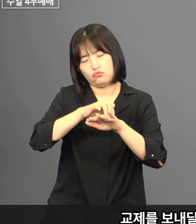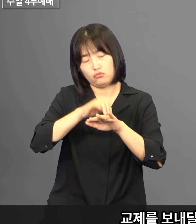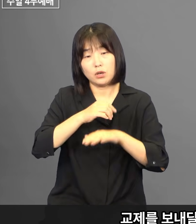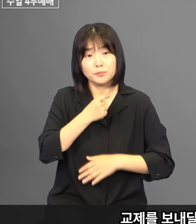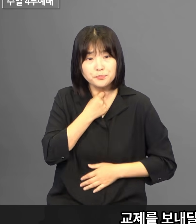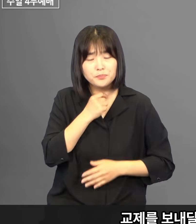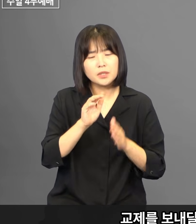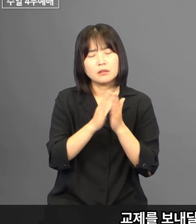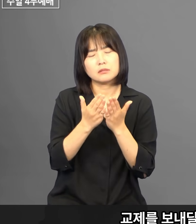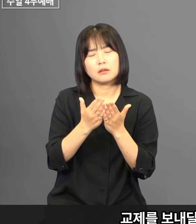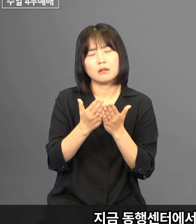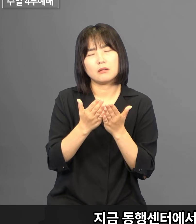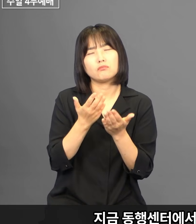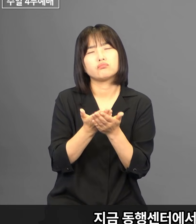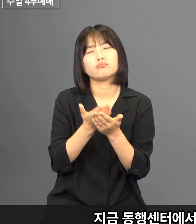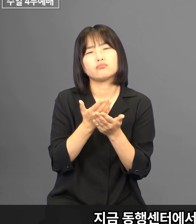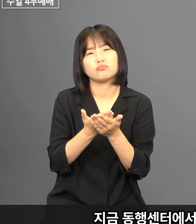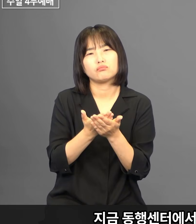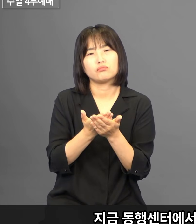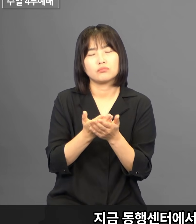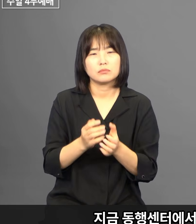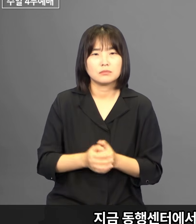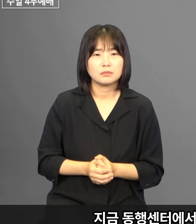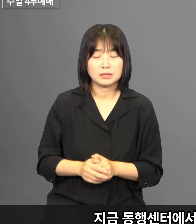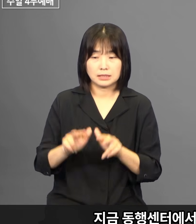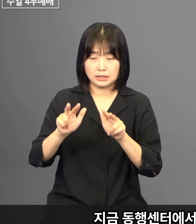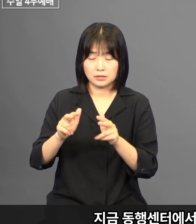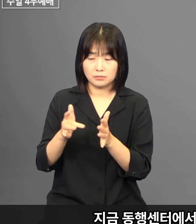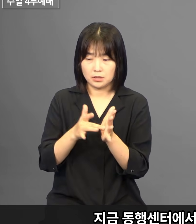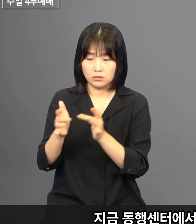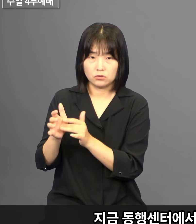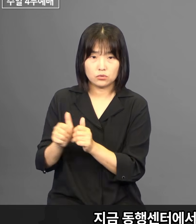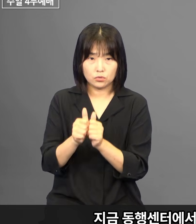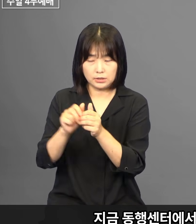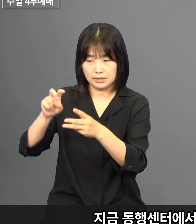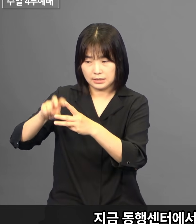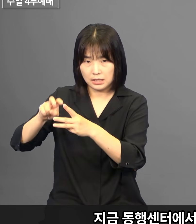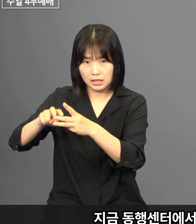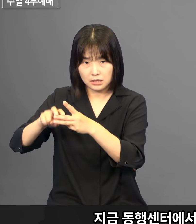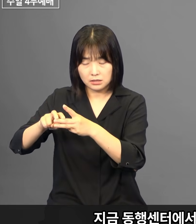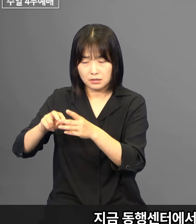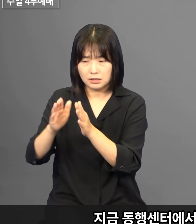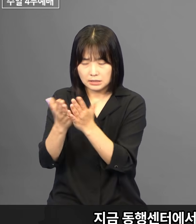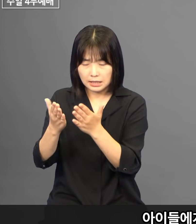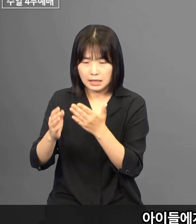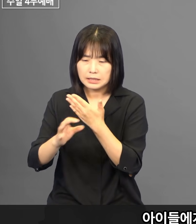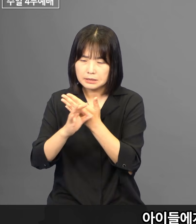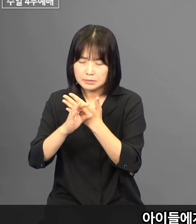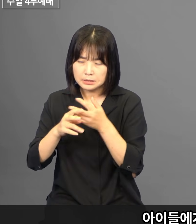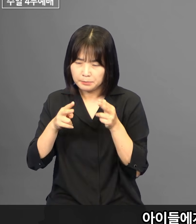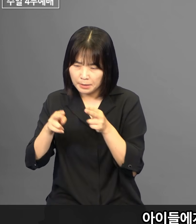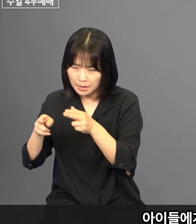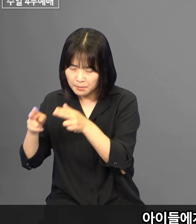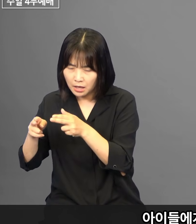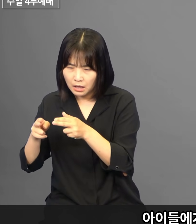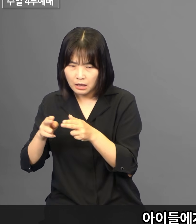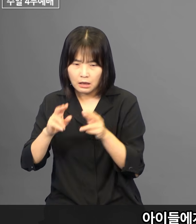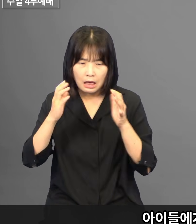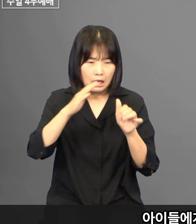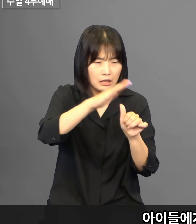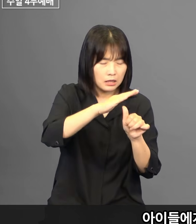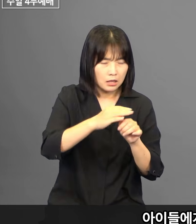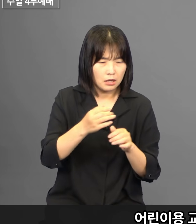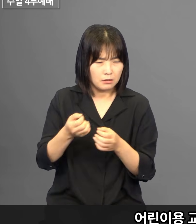하면 좋으냐. 지금 동행센터에서 그 교재 가편집이라도 해서 아이들에게 보내줘야